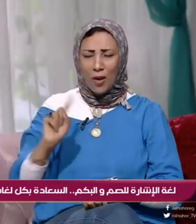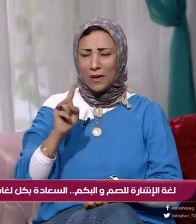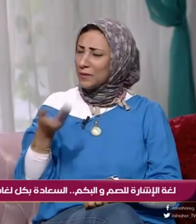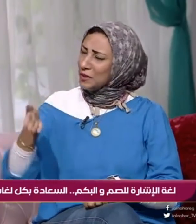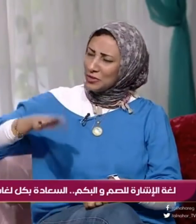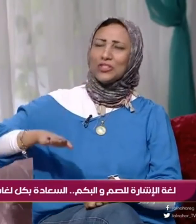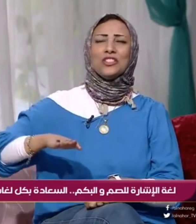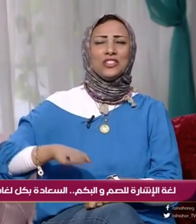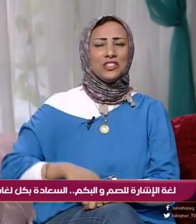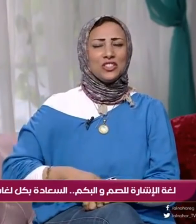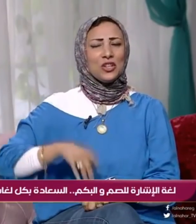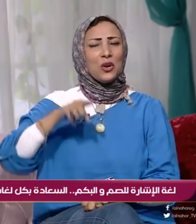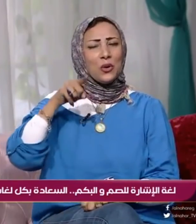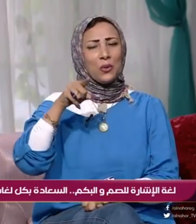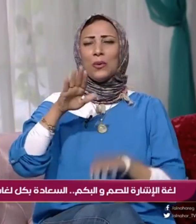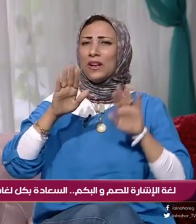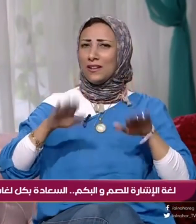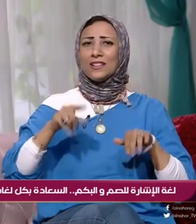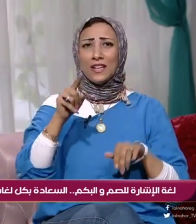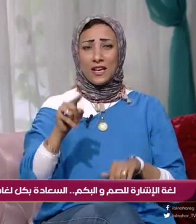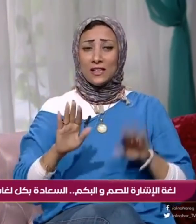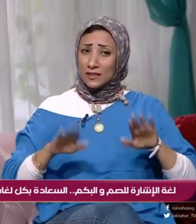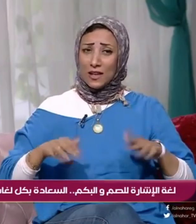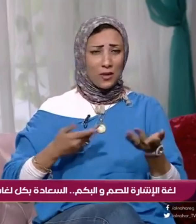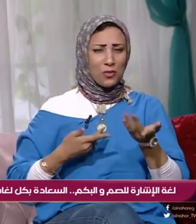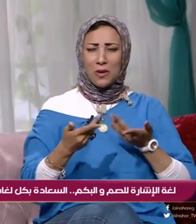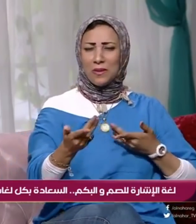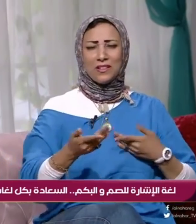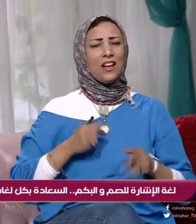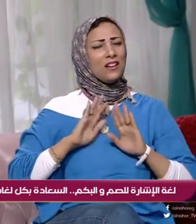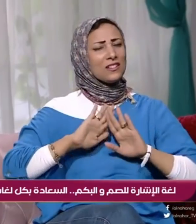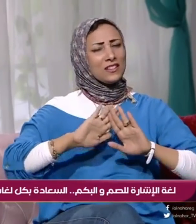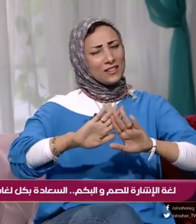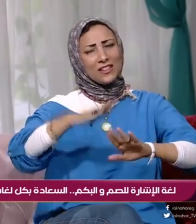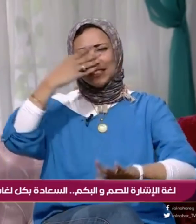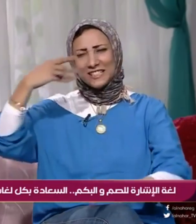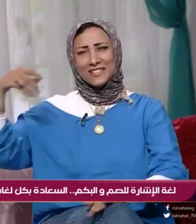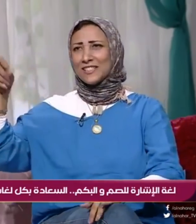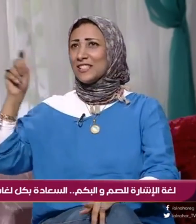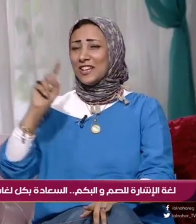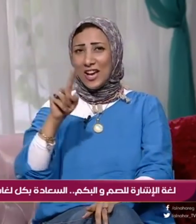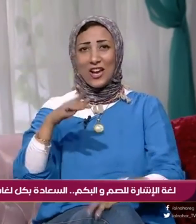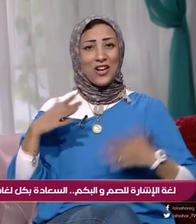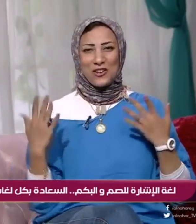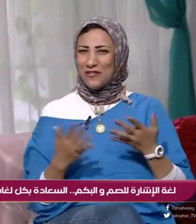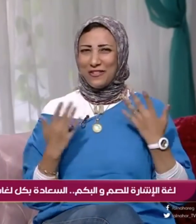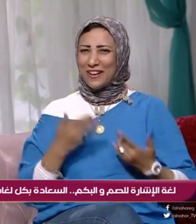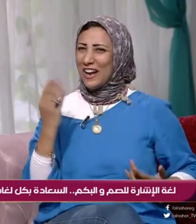ما بتمشيش، واللي انت اكيد سايبه ما بيننا تتلني سيار،